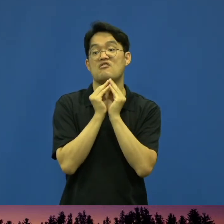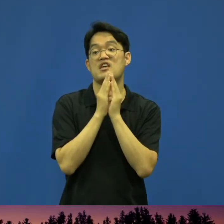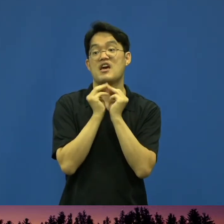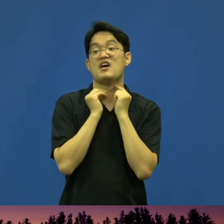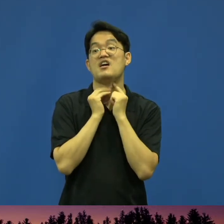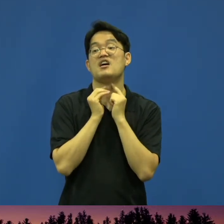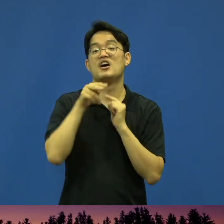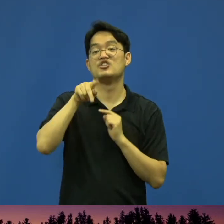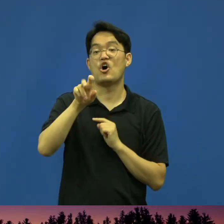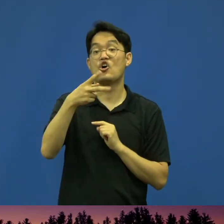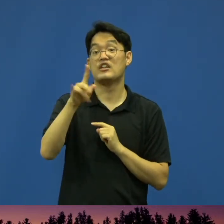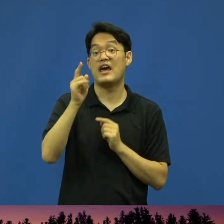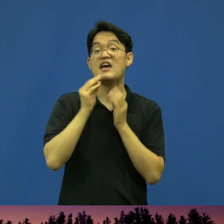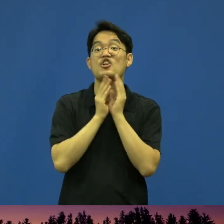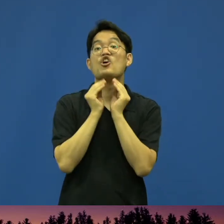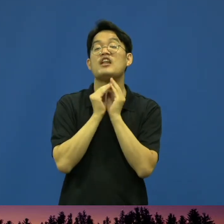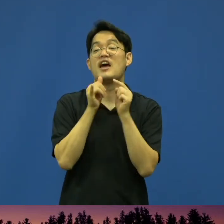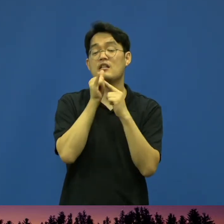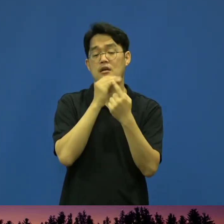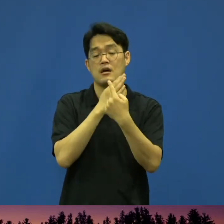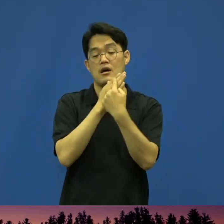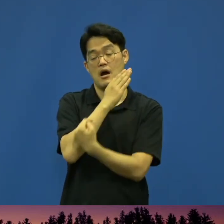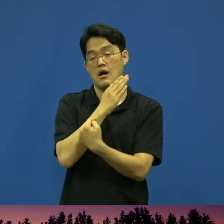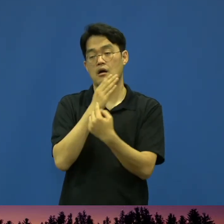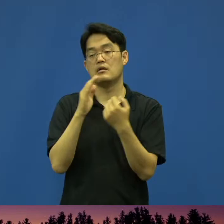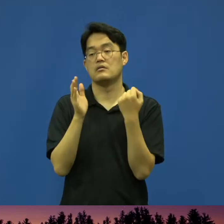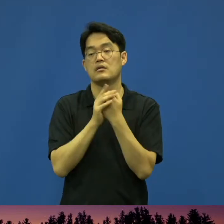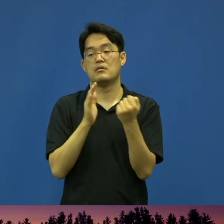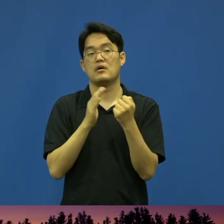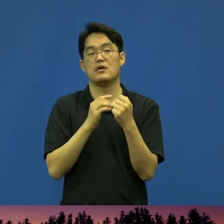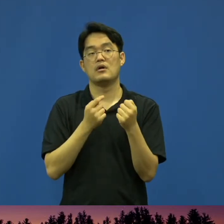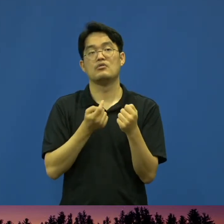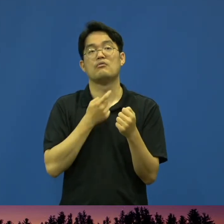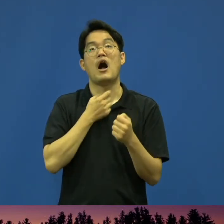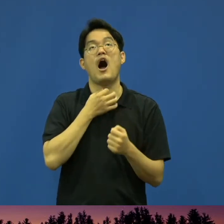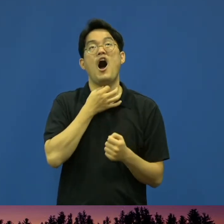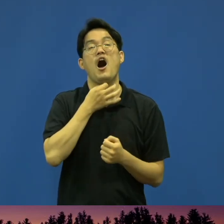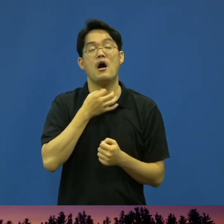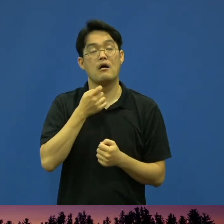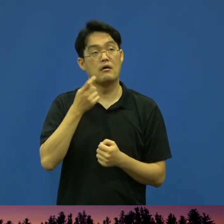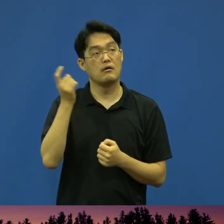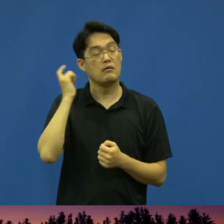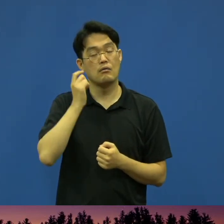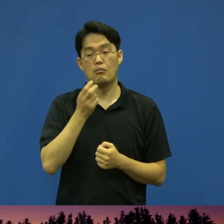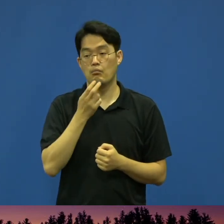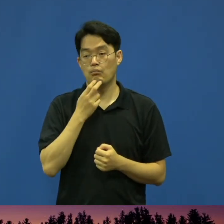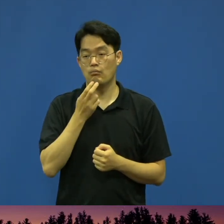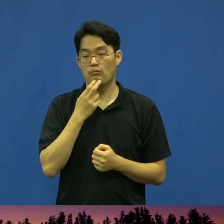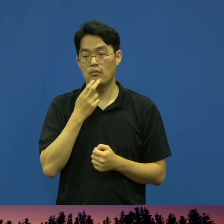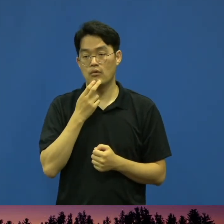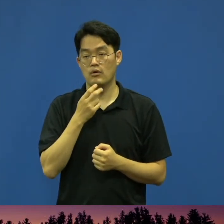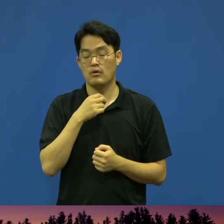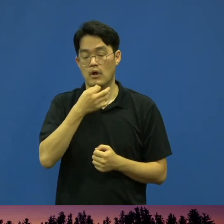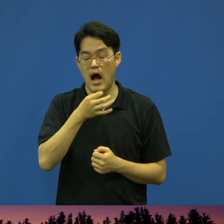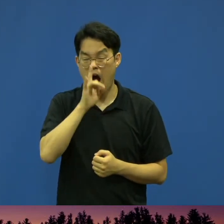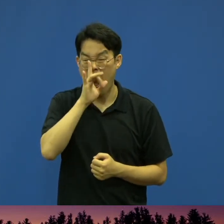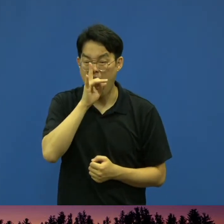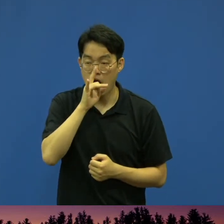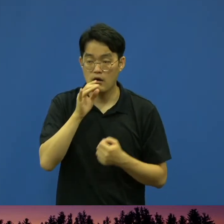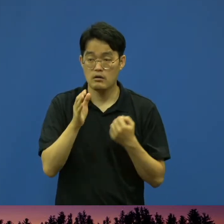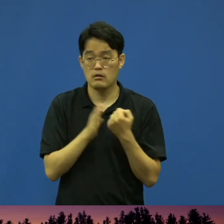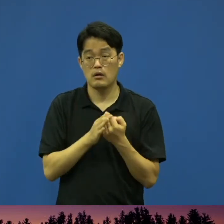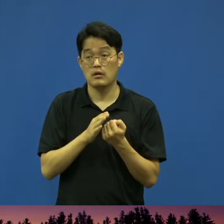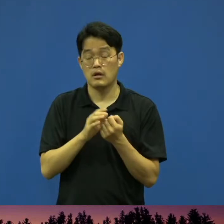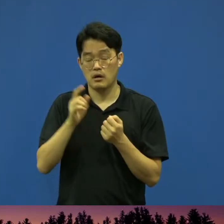세계를 누비고 있는데 그제서야 그가 정신이 번쩍 들었습니다. 그리고 하나님이 생각났습니다. 그리고